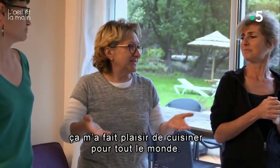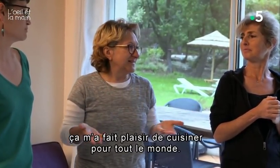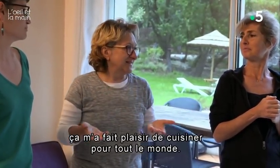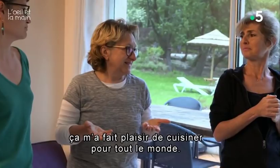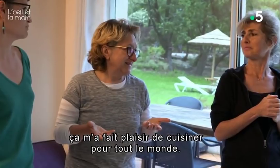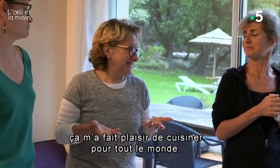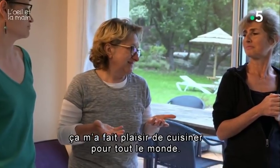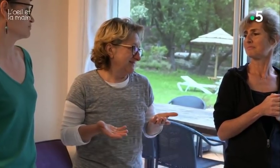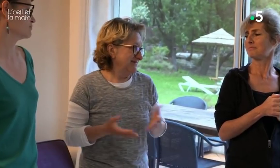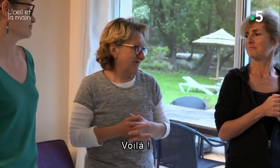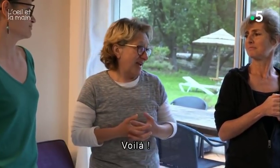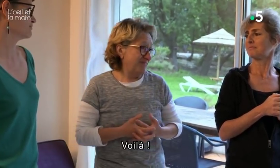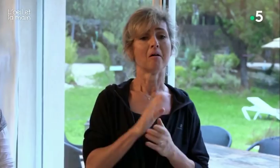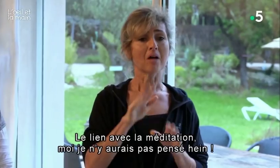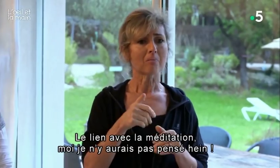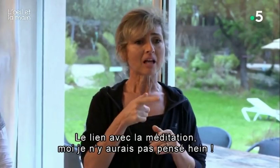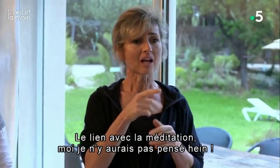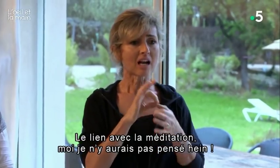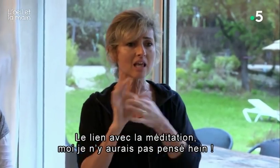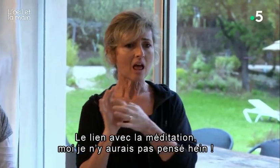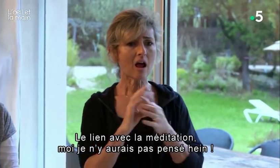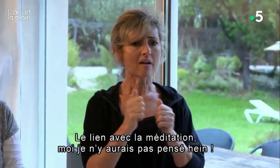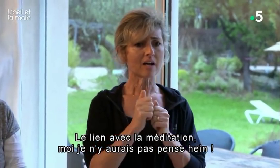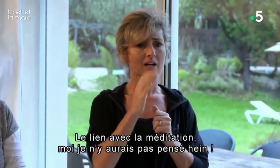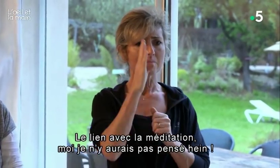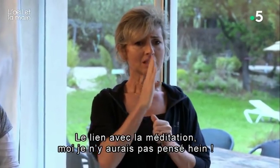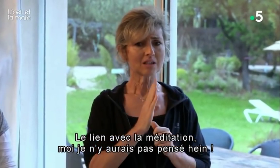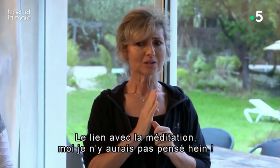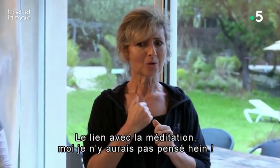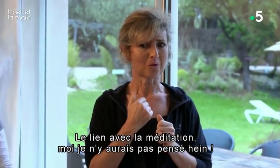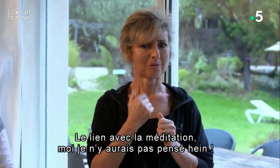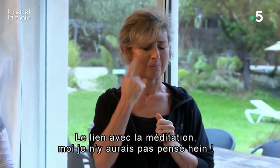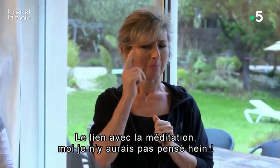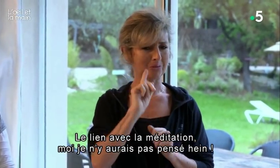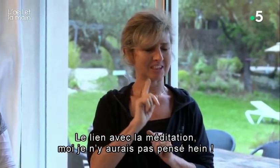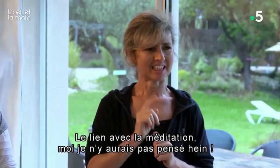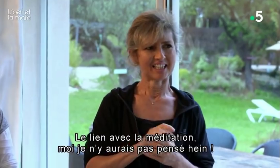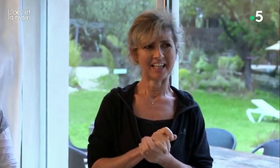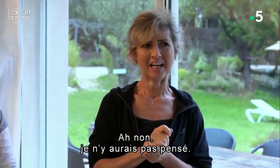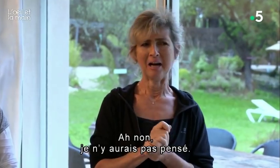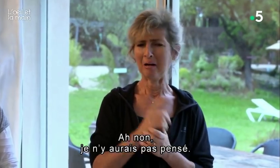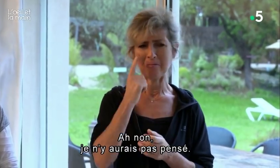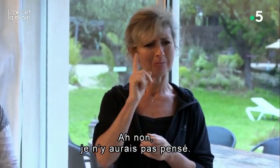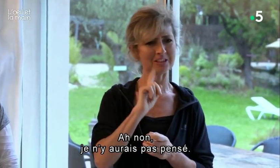monde. Voilà. Le lien avec la méditation, moi, je n'y aurais pas pensé. Hein. Ah non, je n'y aurais pas